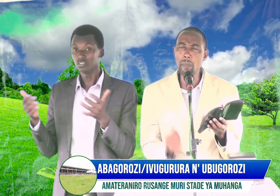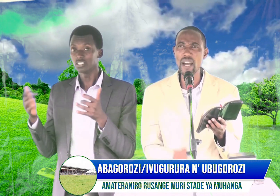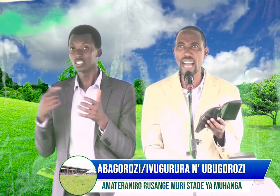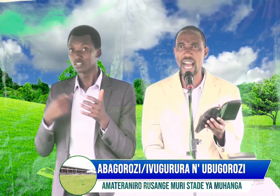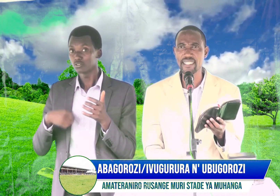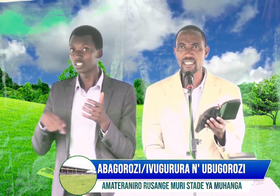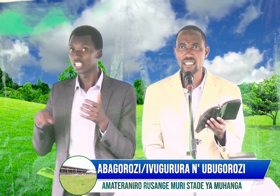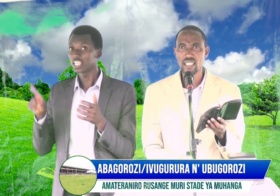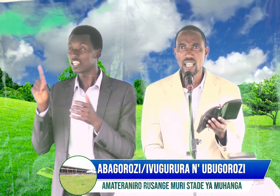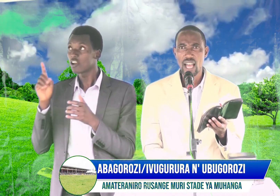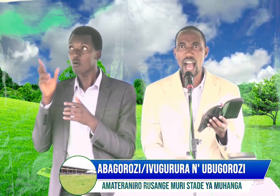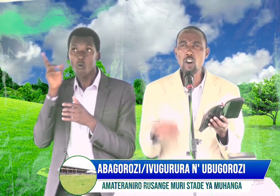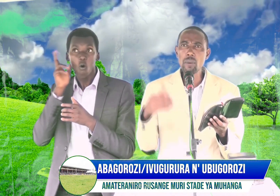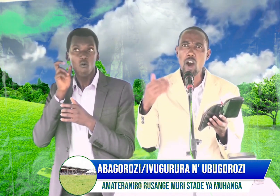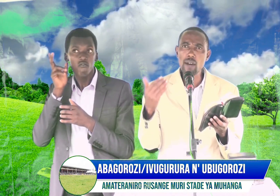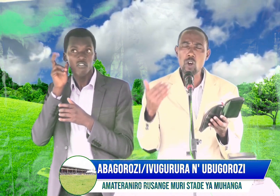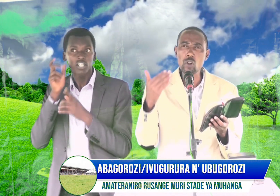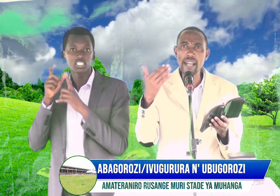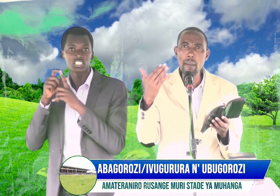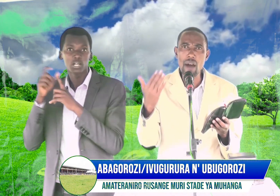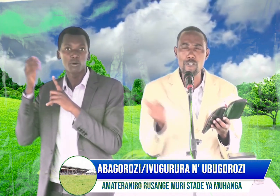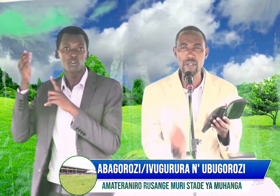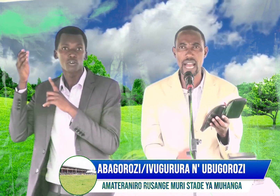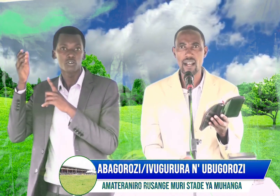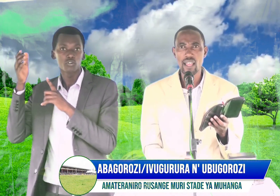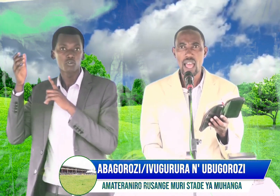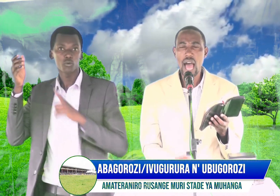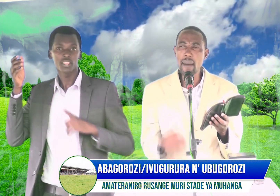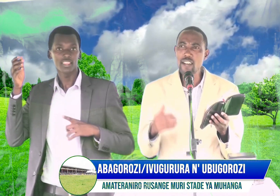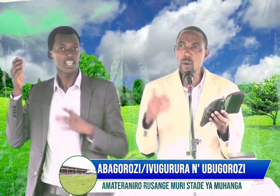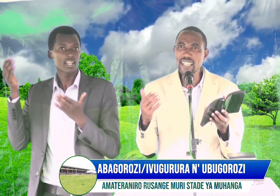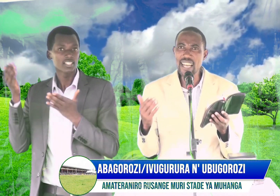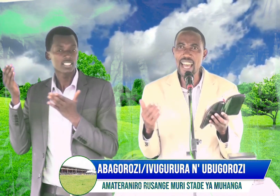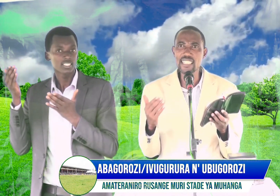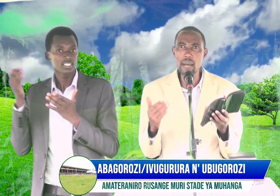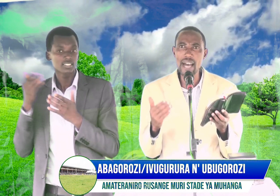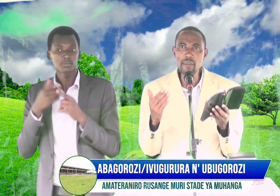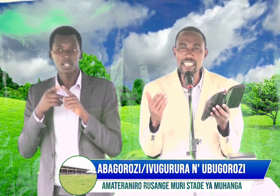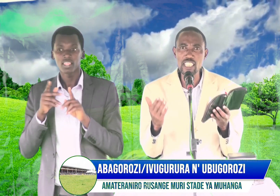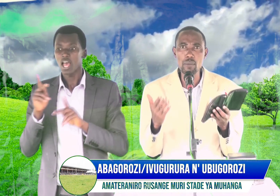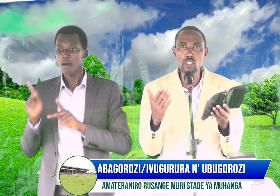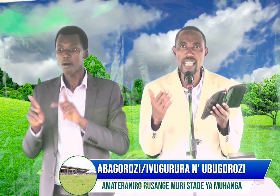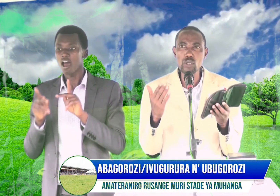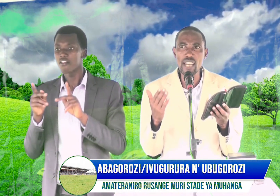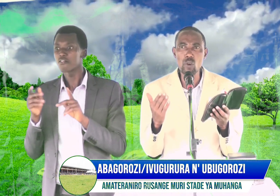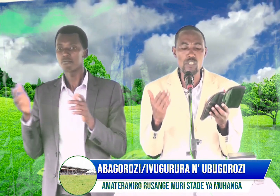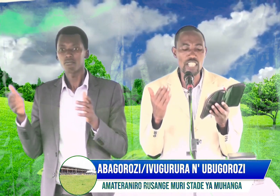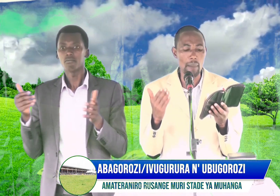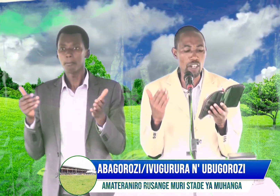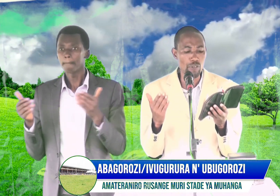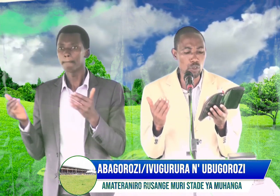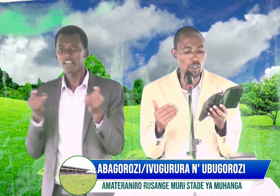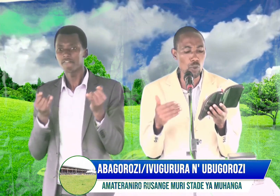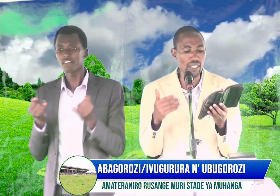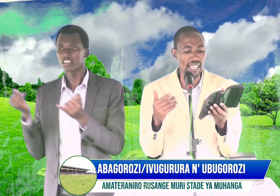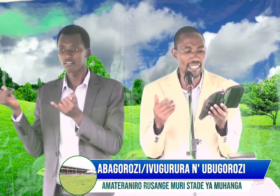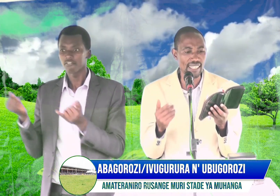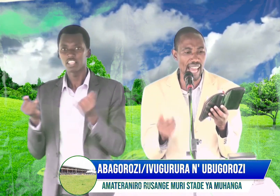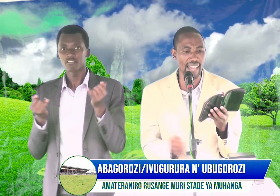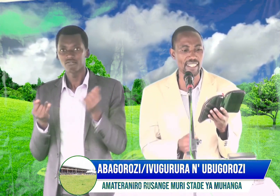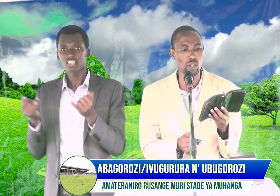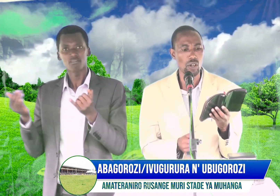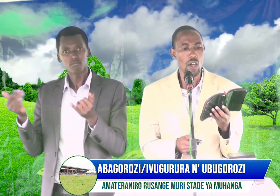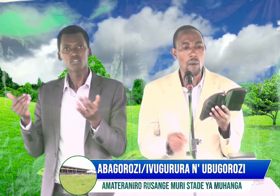ari abapagani ahubwo hakorwa n'amavuna abantu bakararika abandi bati nimuze tujye kumva ijambo rivuzwe